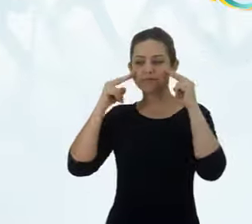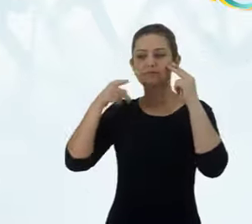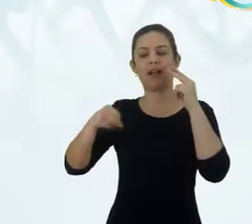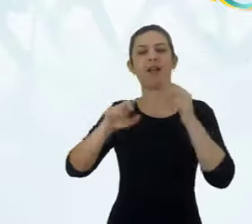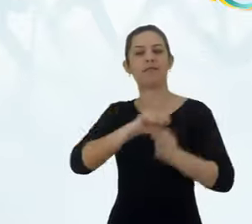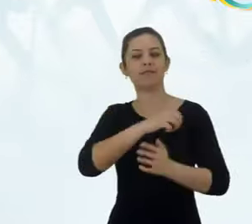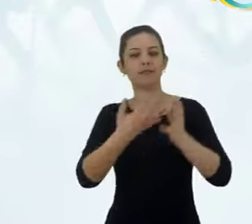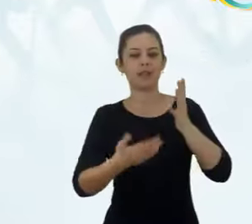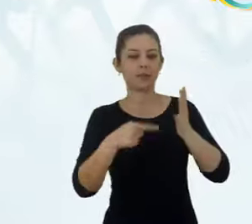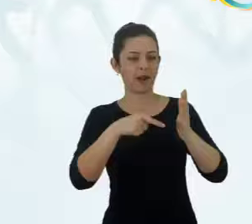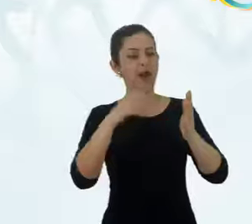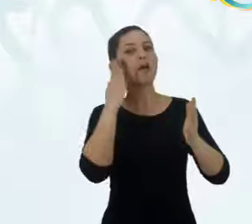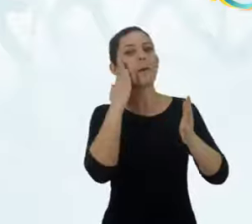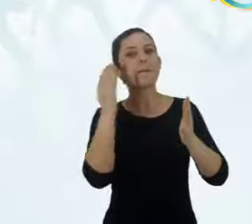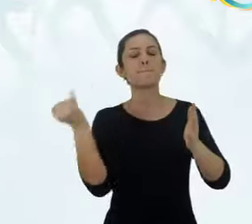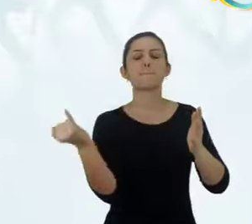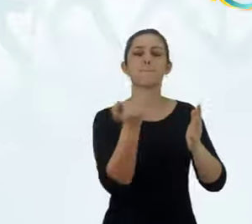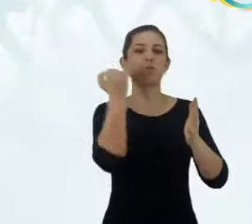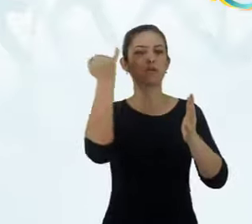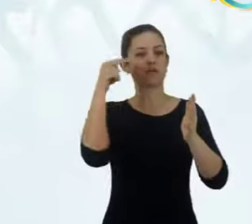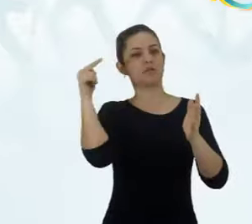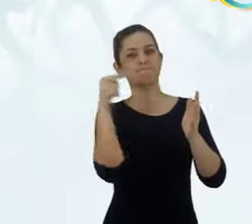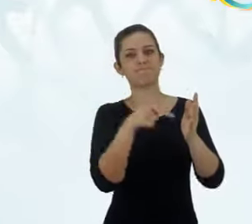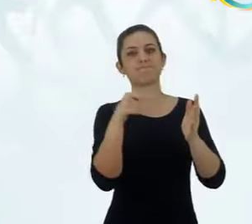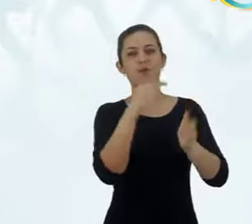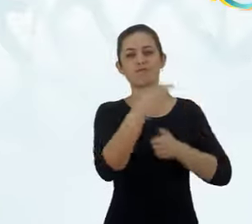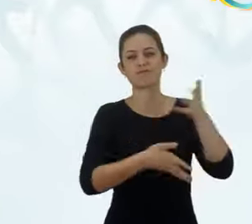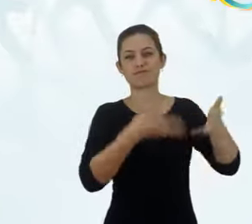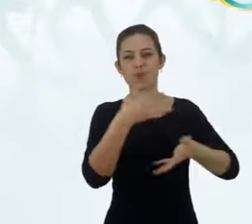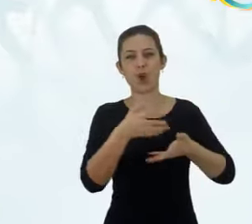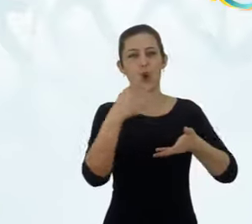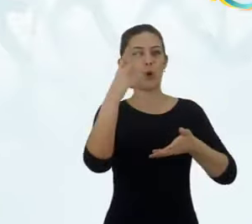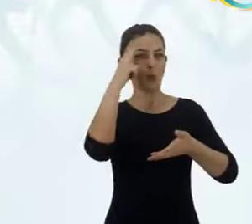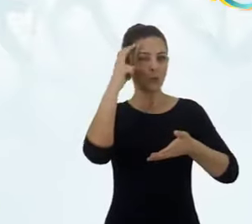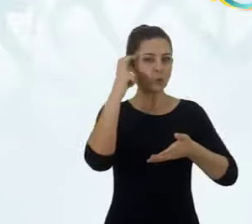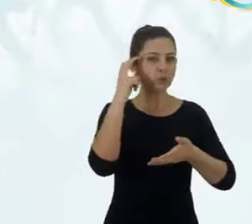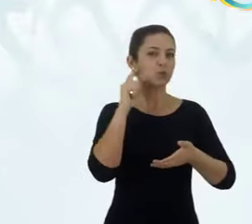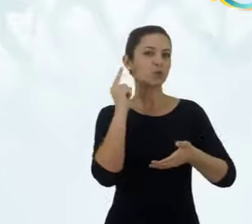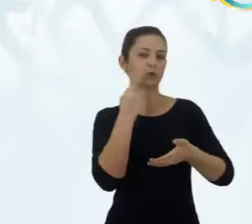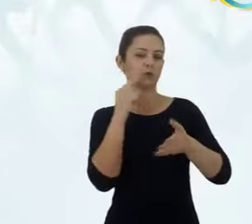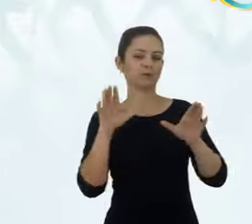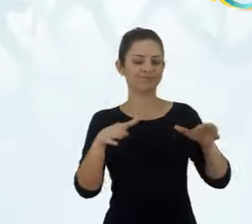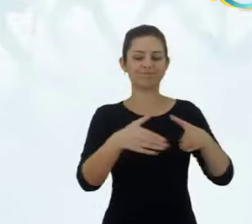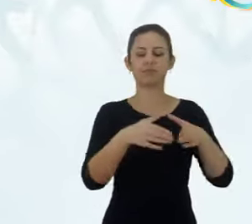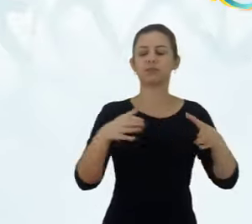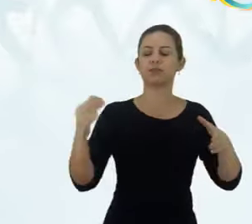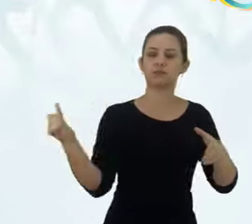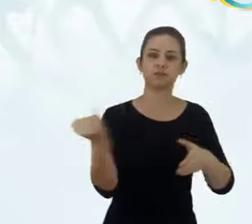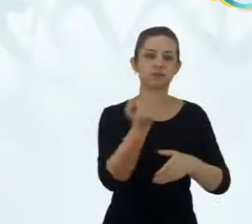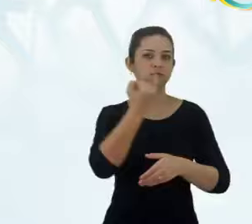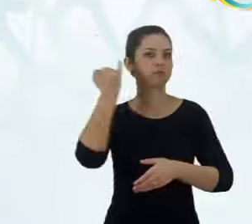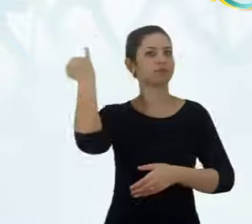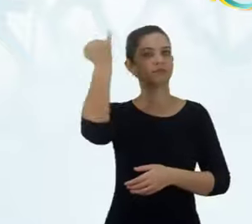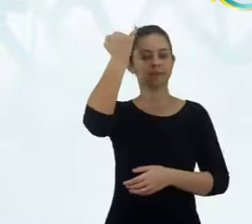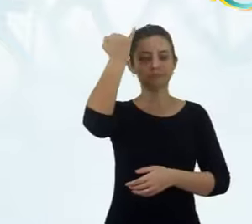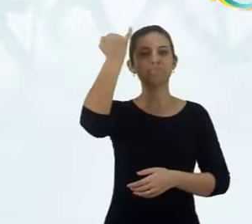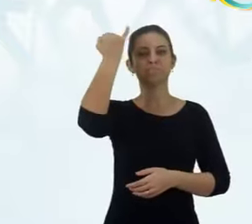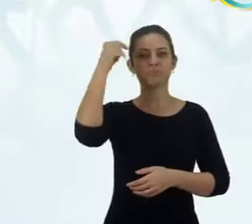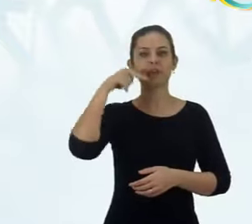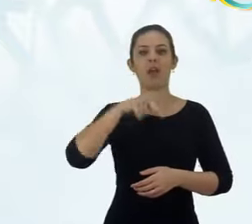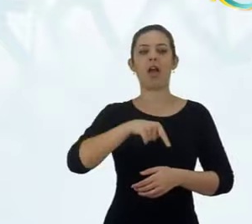um reconhecimento da Libras, que sabe da sua importância, que conhece a cultura surda, que é algo